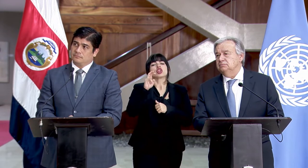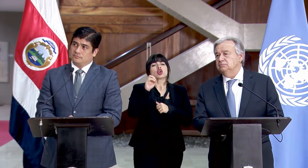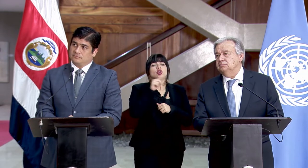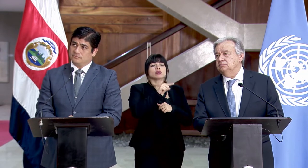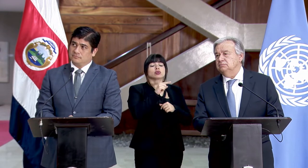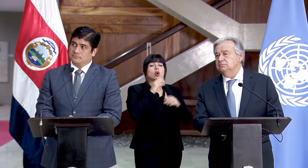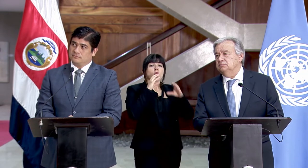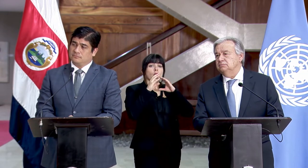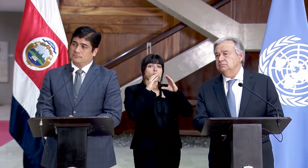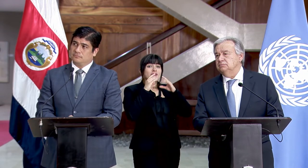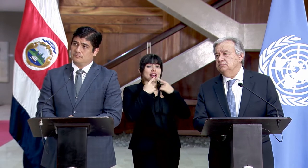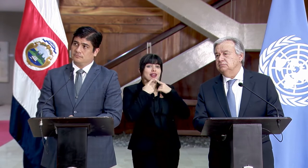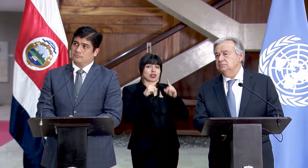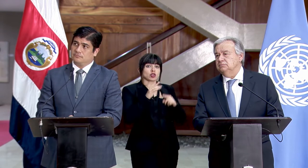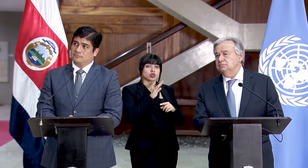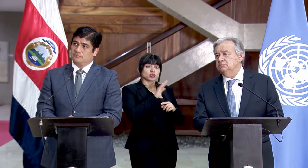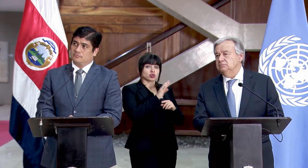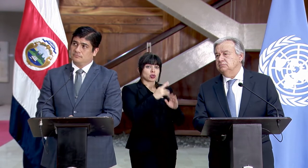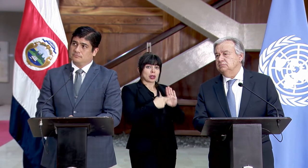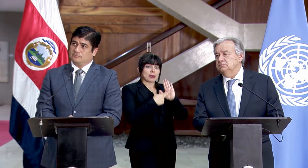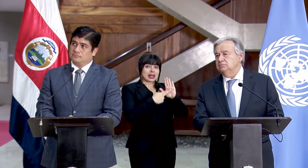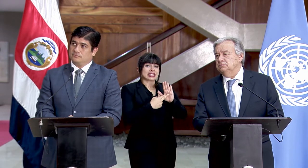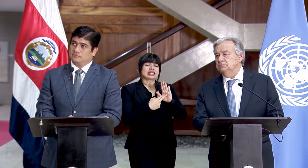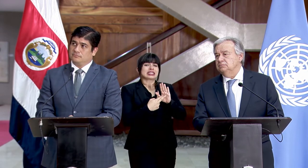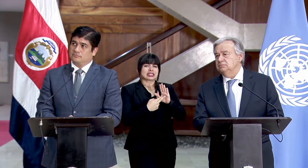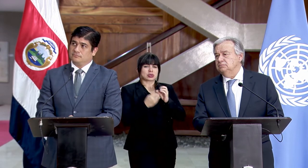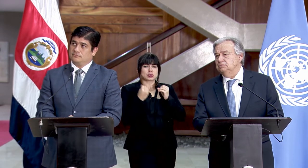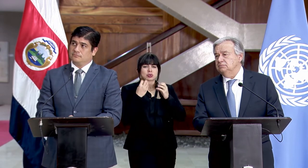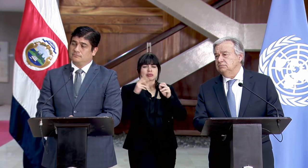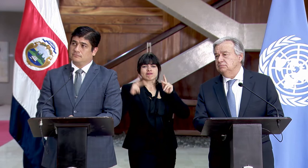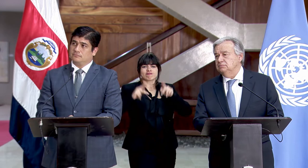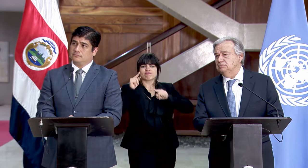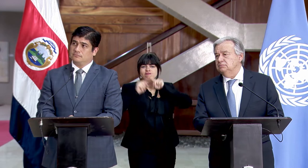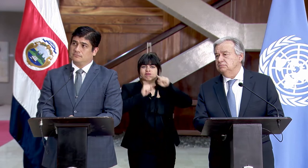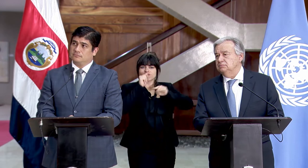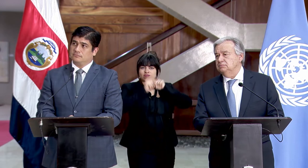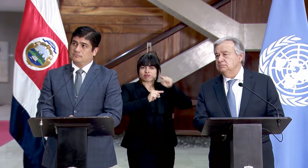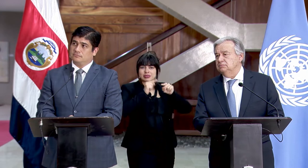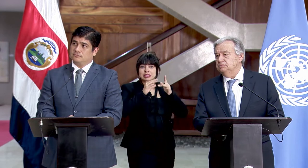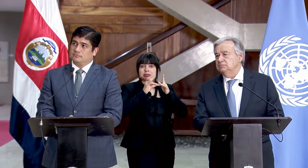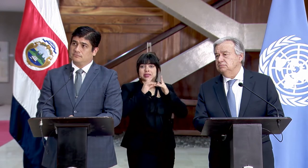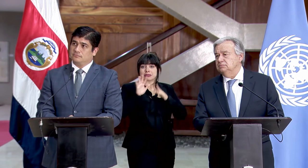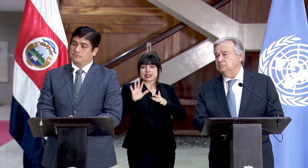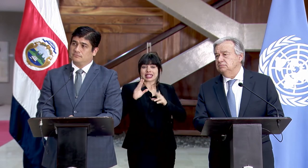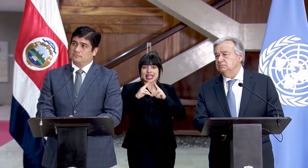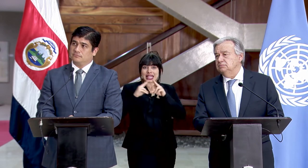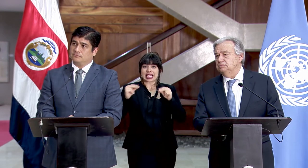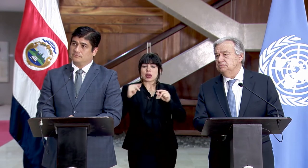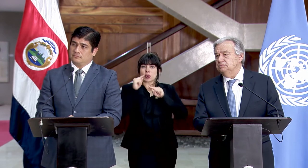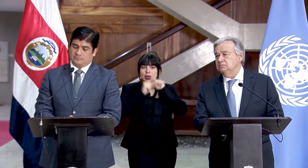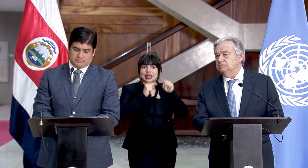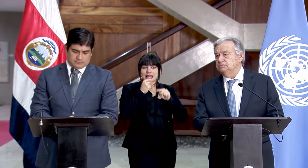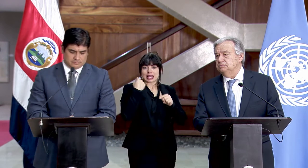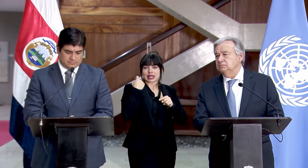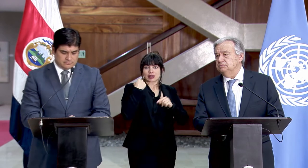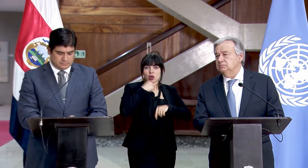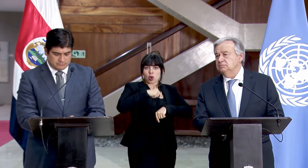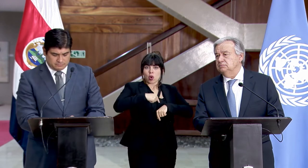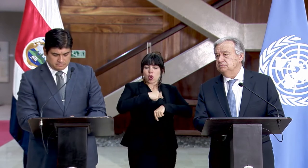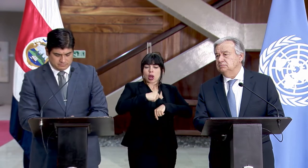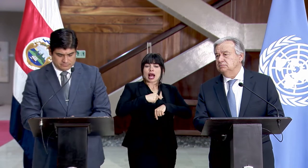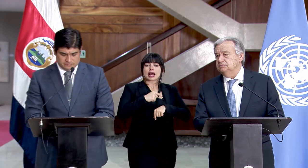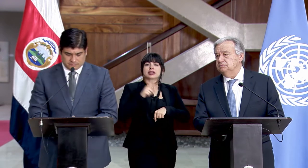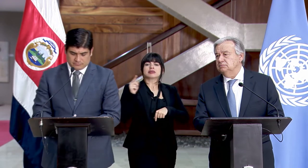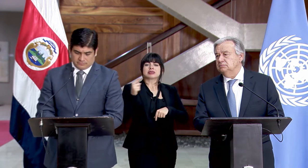comunicado emitido por su representado ha generado fuertes críticas, sobre todo en Nicaragua, en las últimas horas,